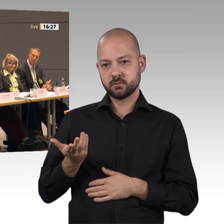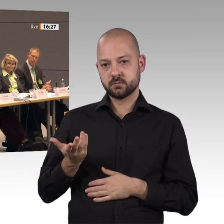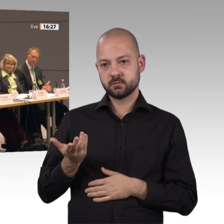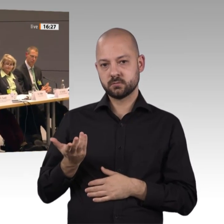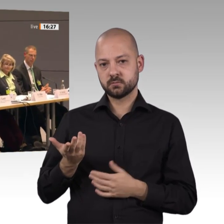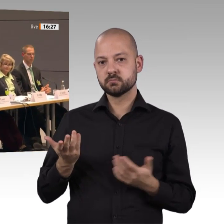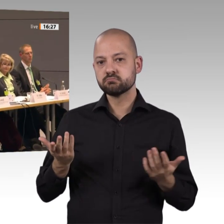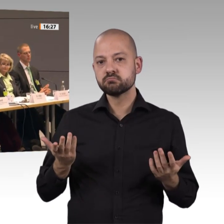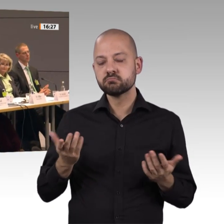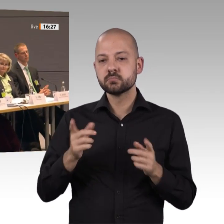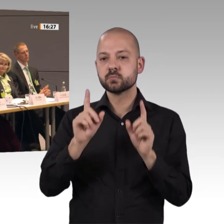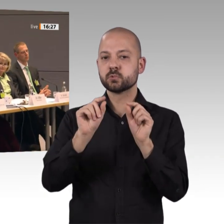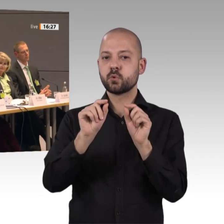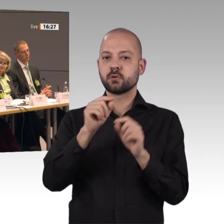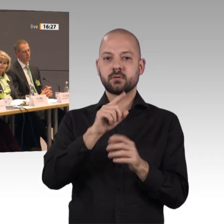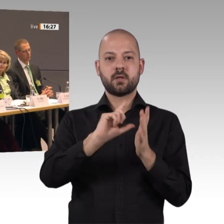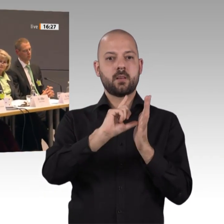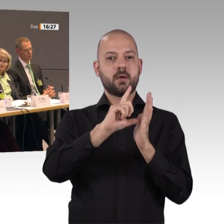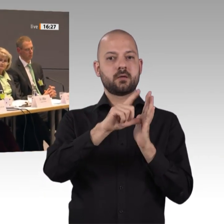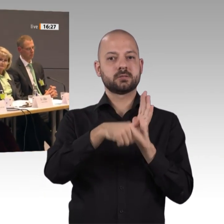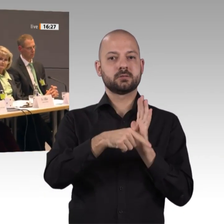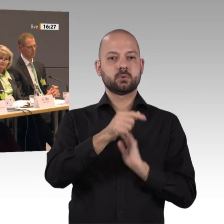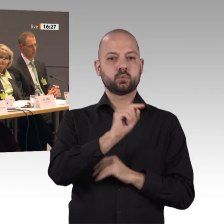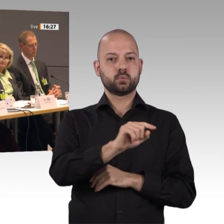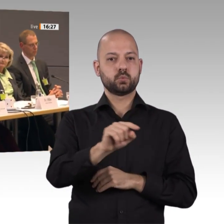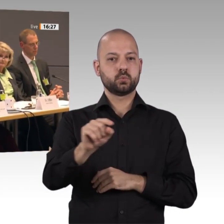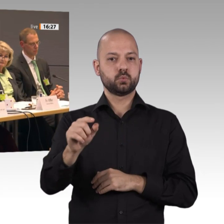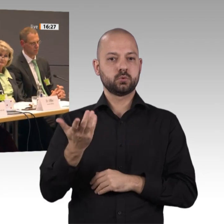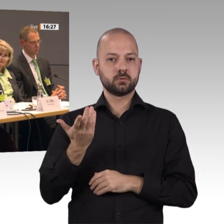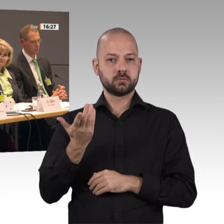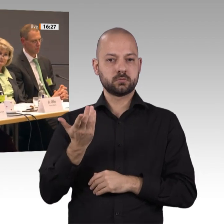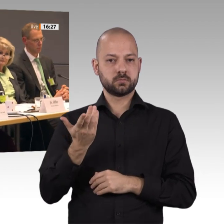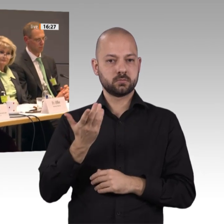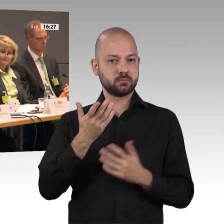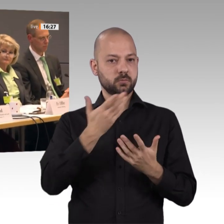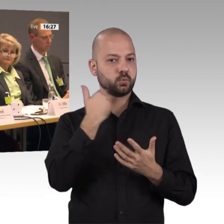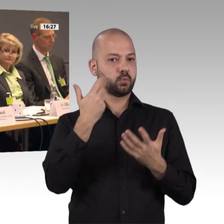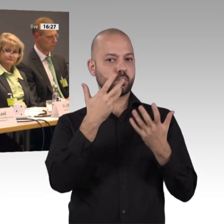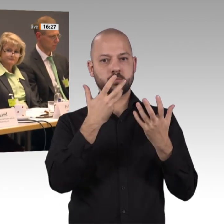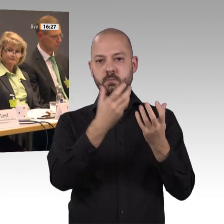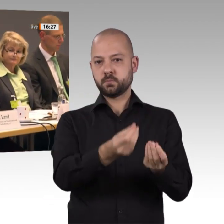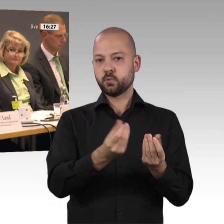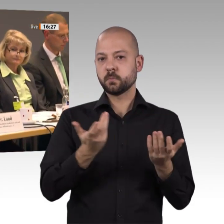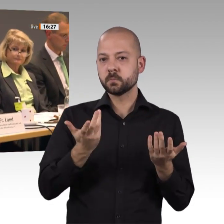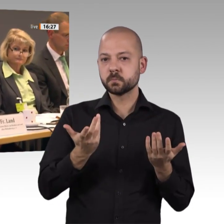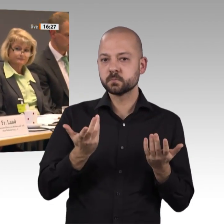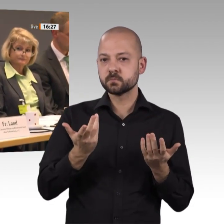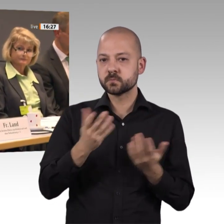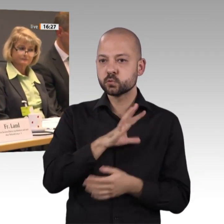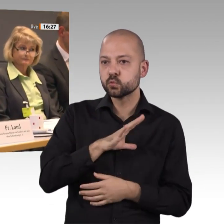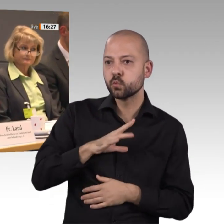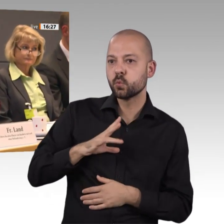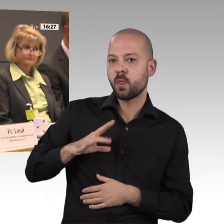zu vereinfachen. Wir haben dafür noch keine Lösung. Dafür ist die Landschaft der